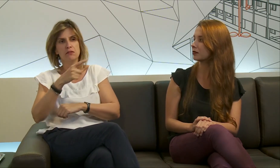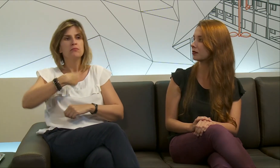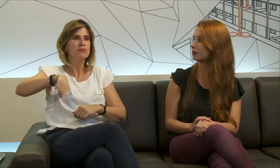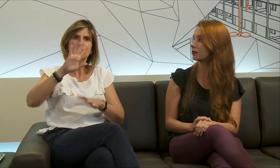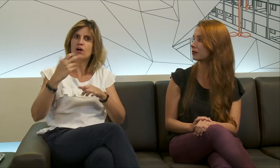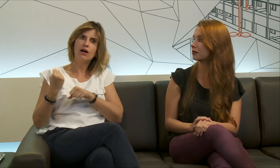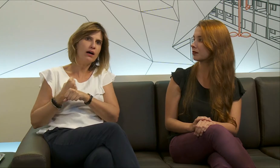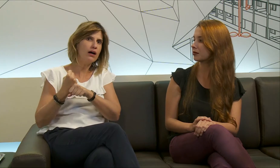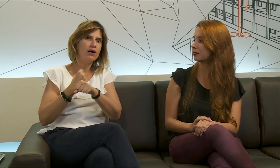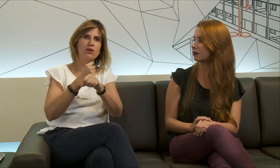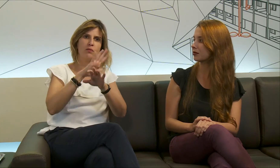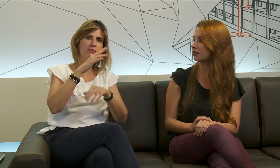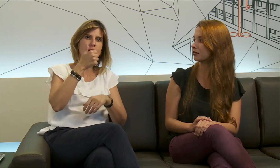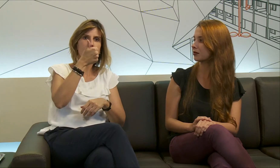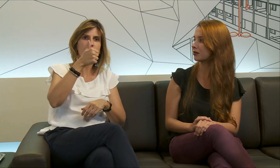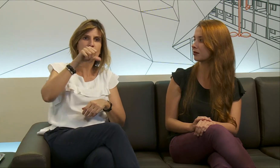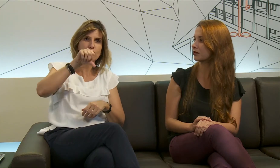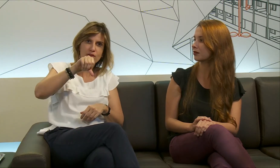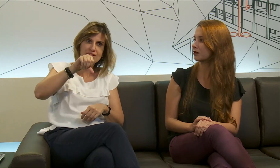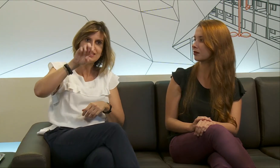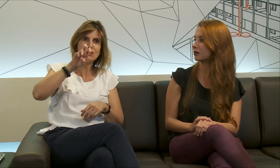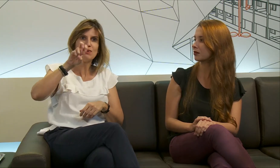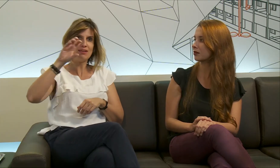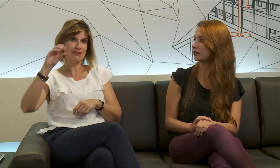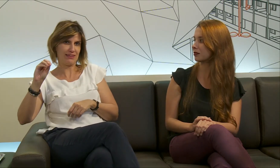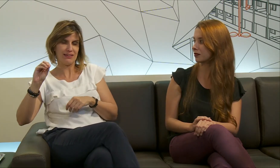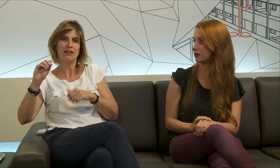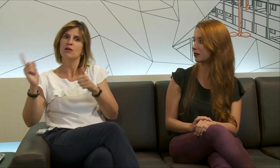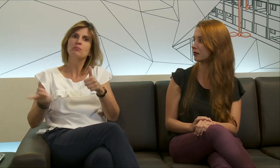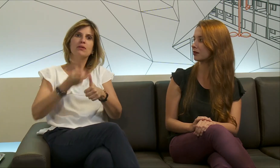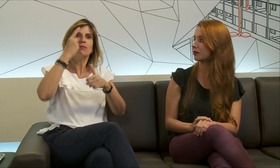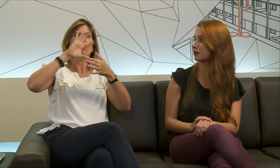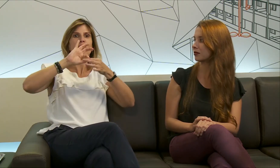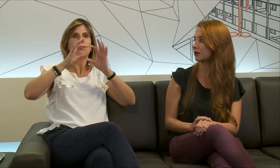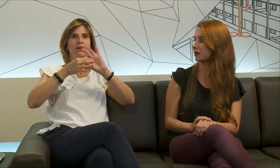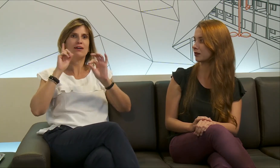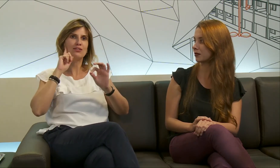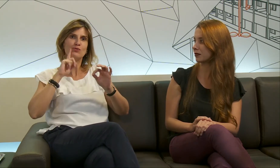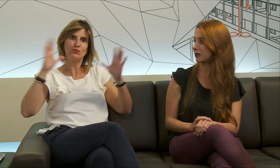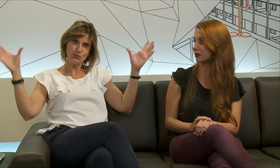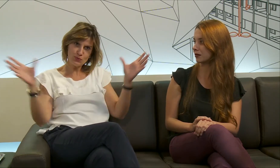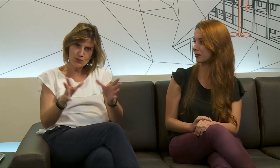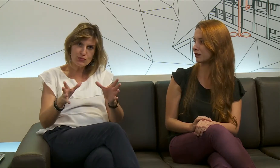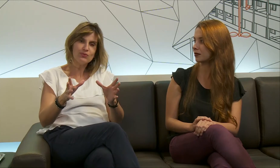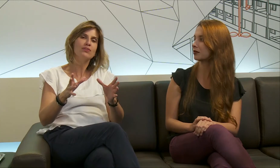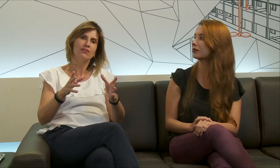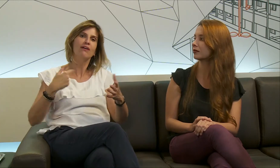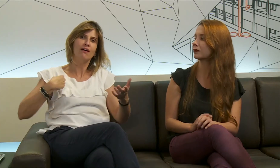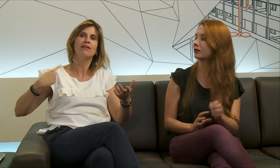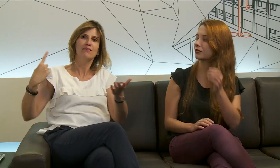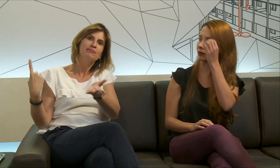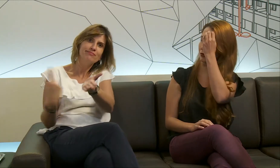especificamente desde 1950, mas em momentos específicos